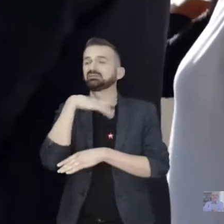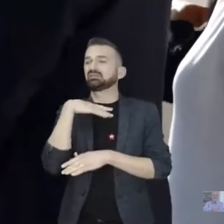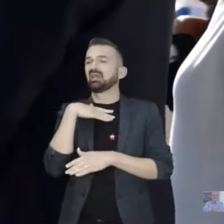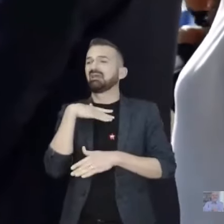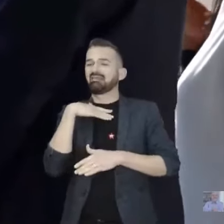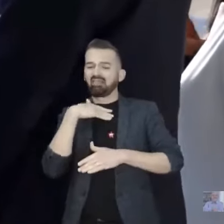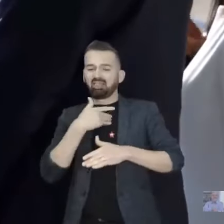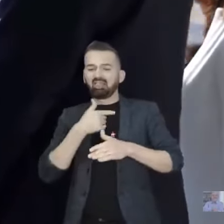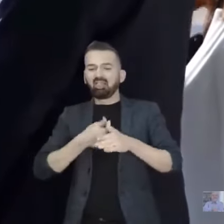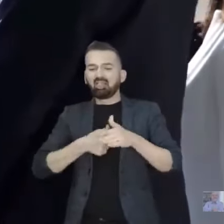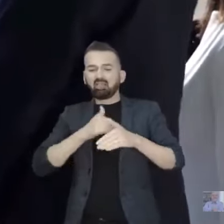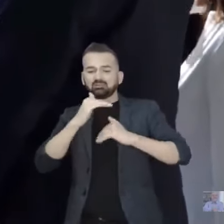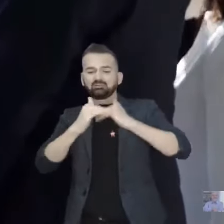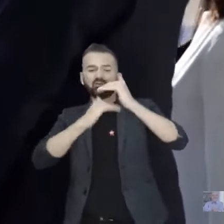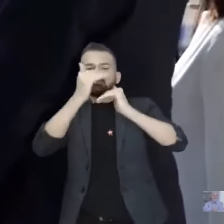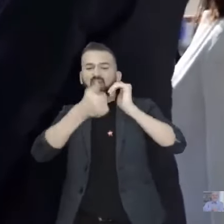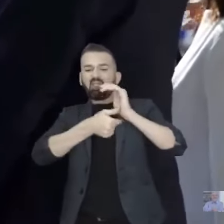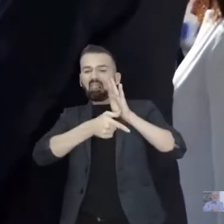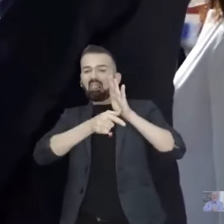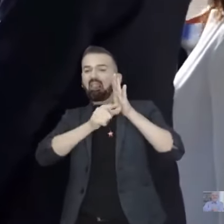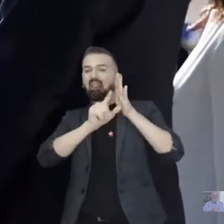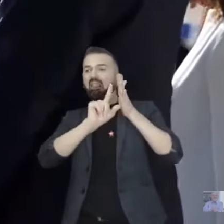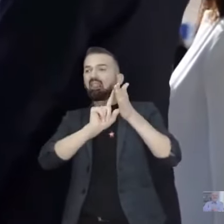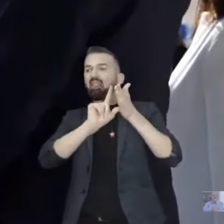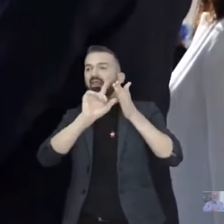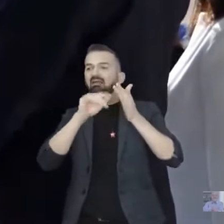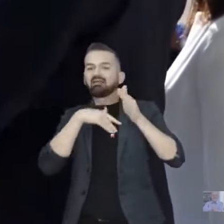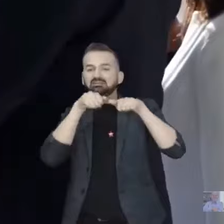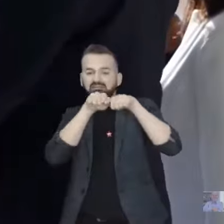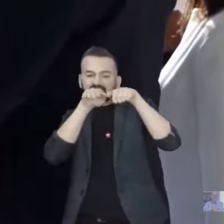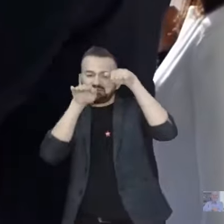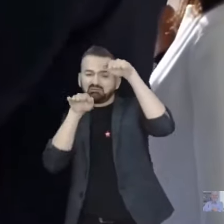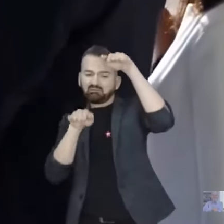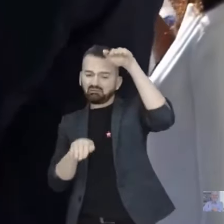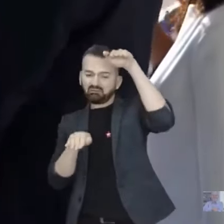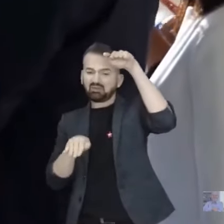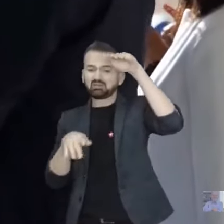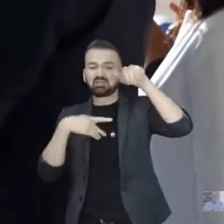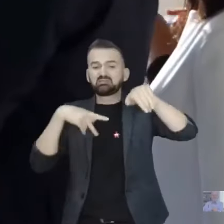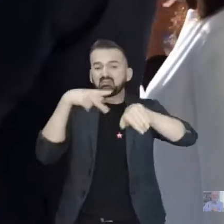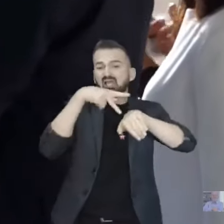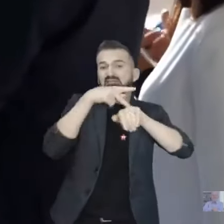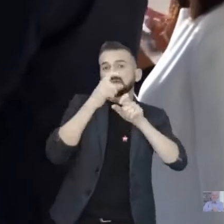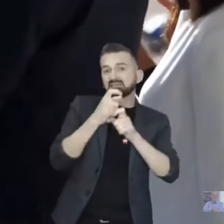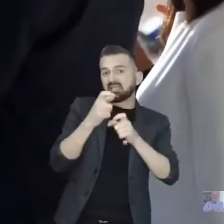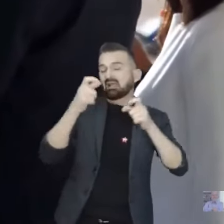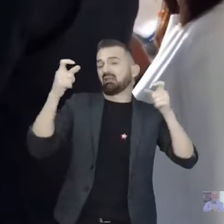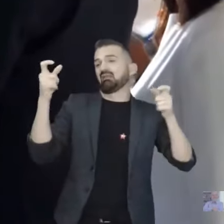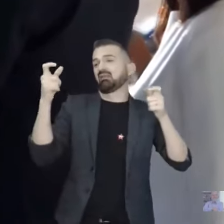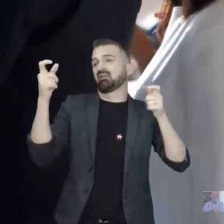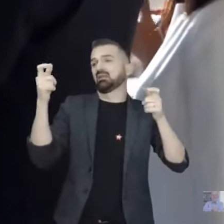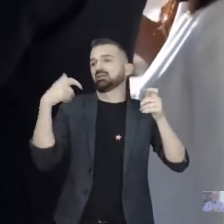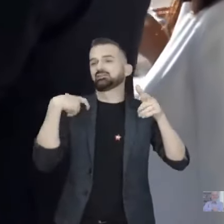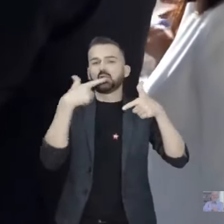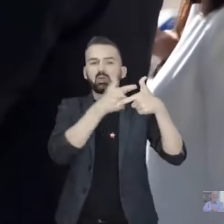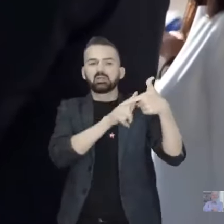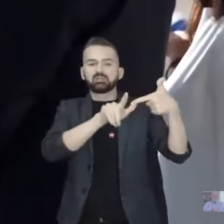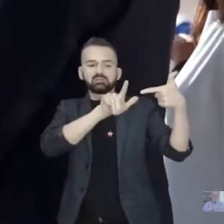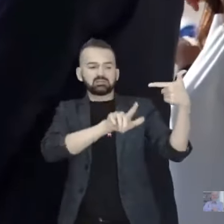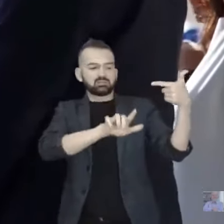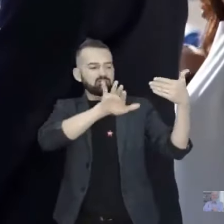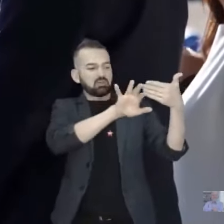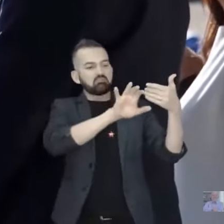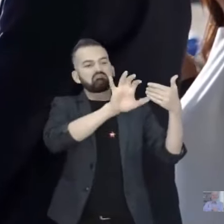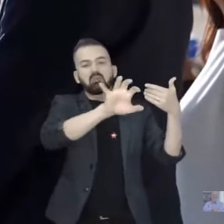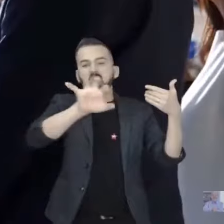A desigualdade apequena este nosso país de dimensões continentais ao dividi-lo em partes que não se